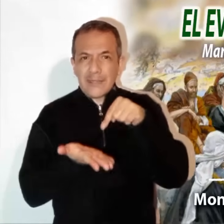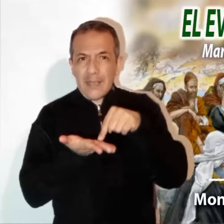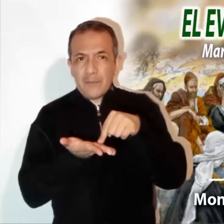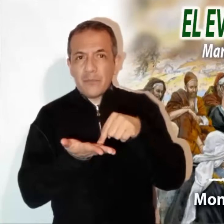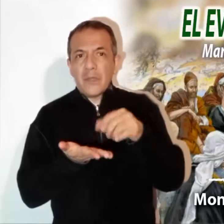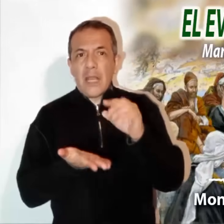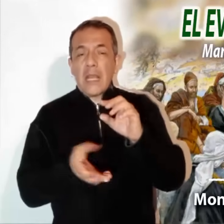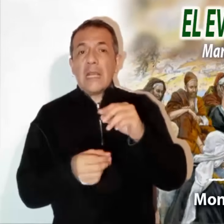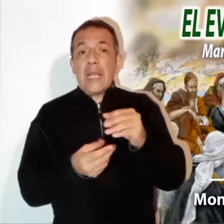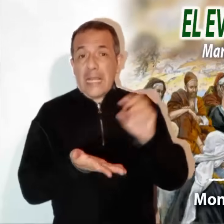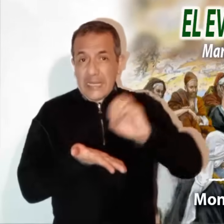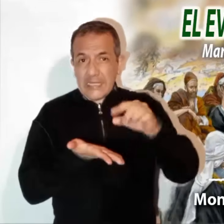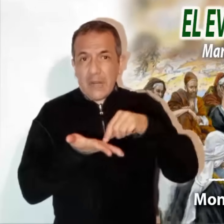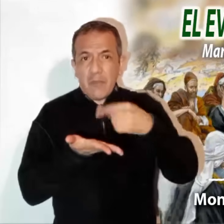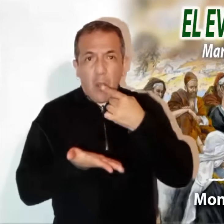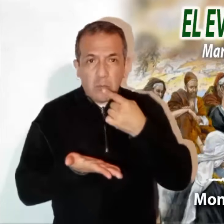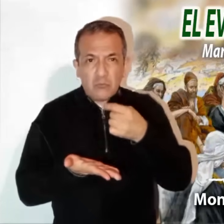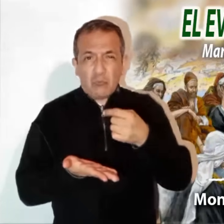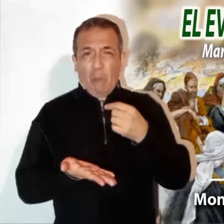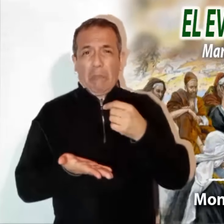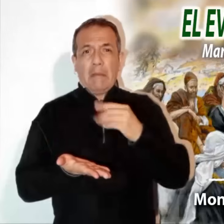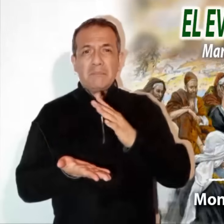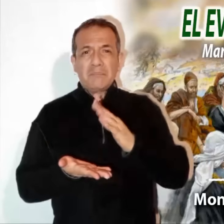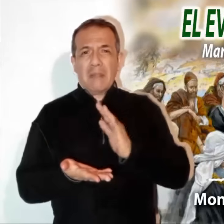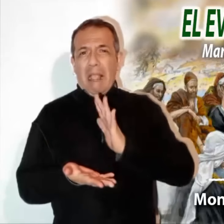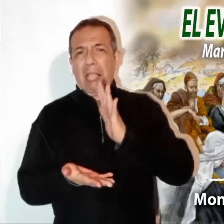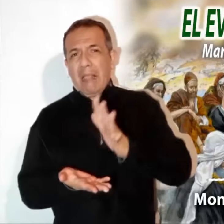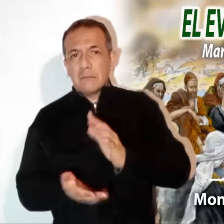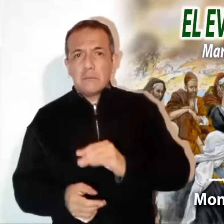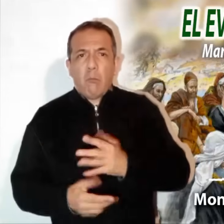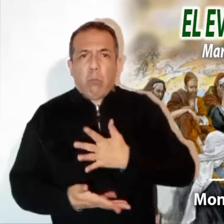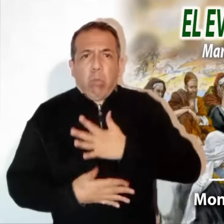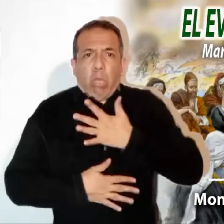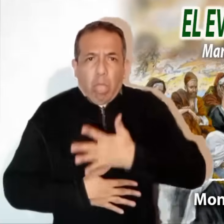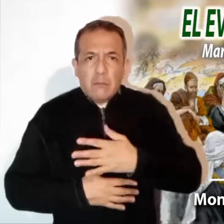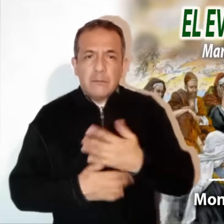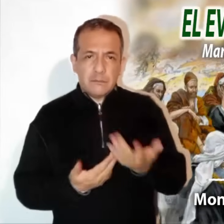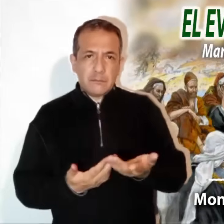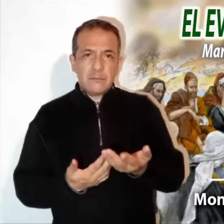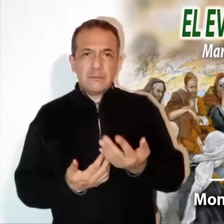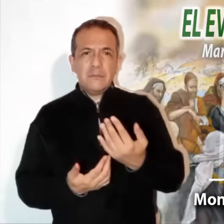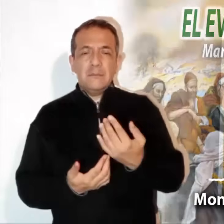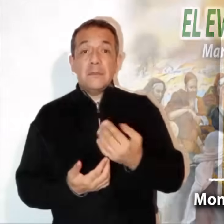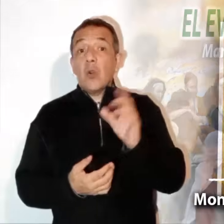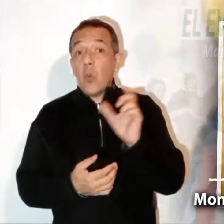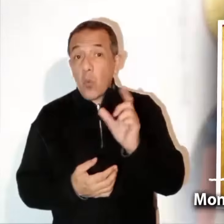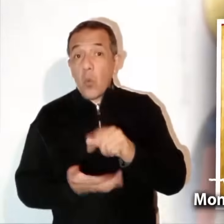al vómito, que provoca asco. Solo cuando se pierde, logra dar